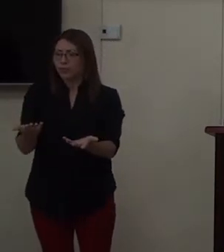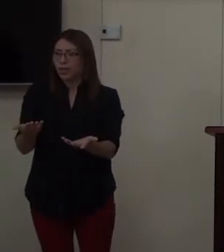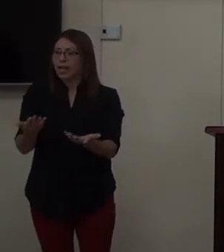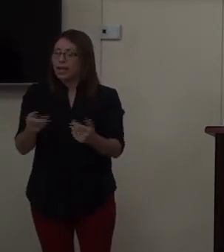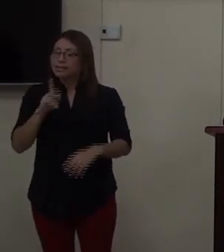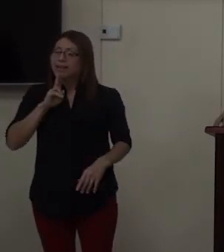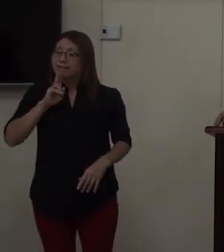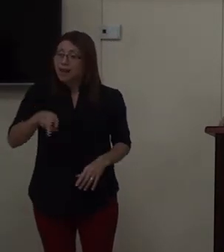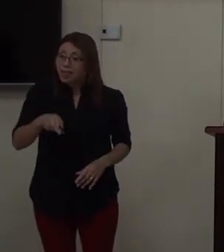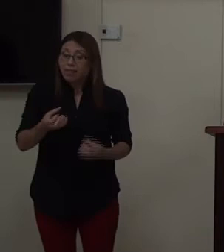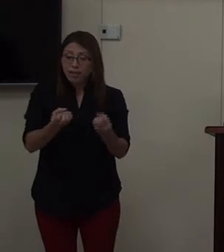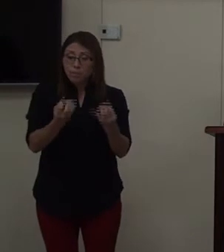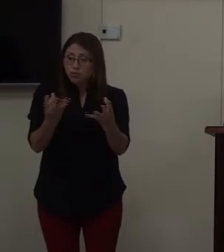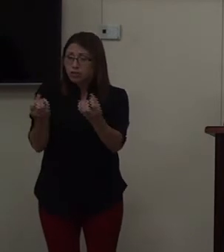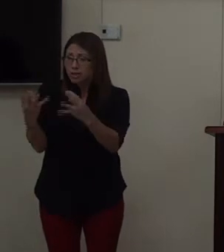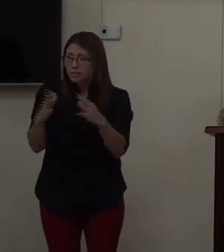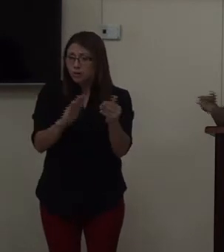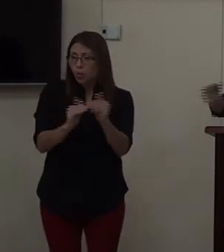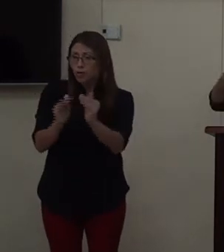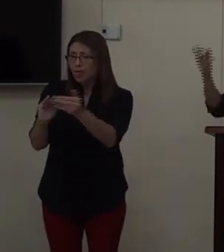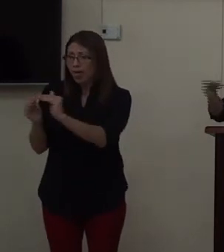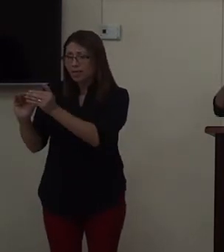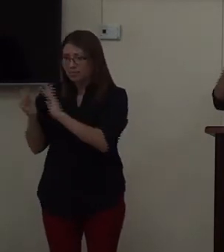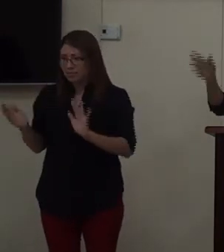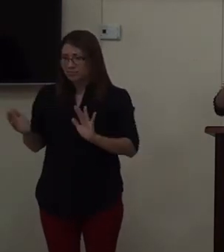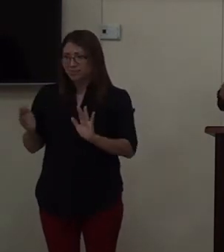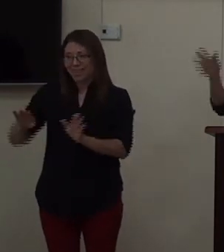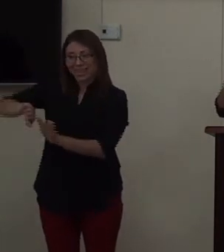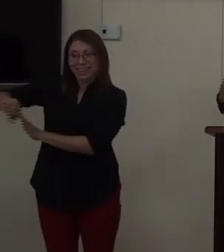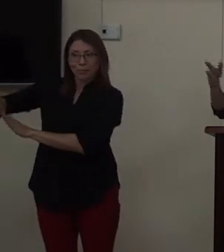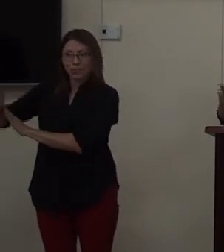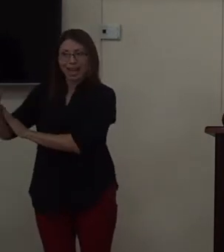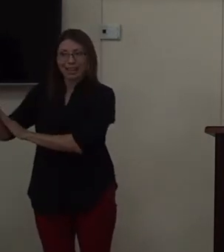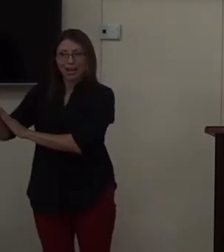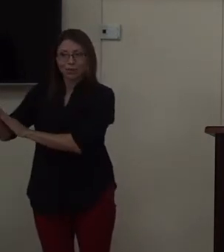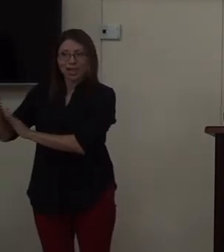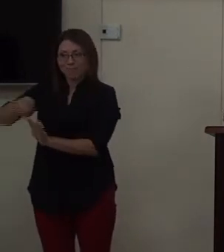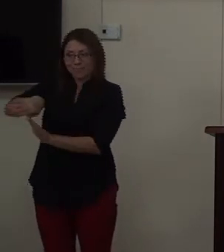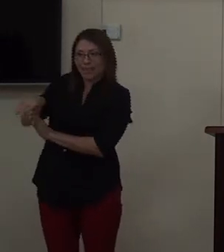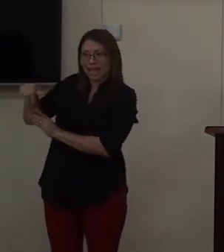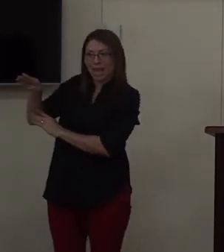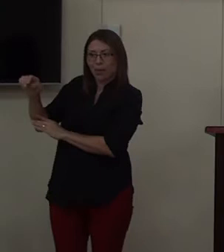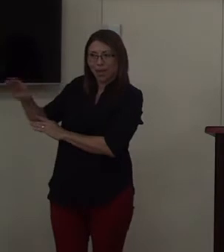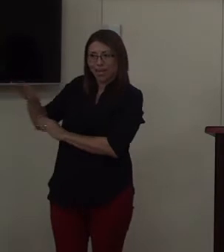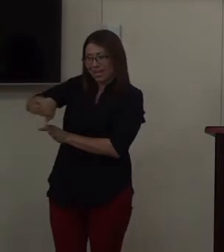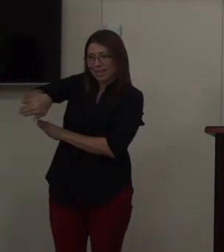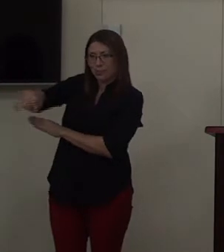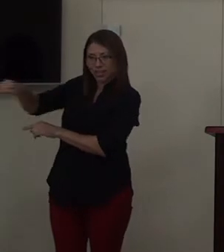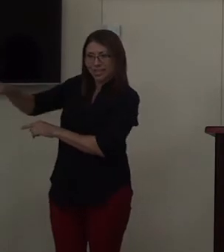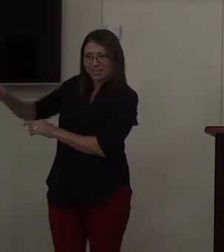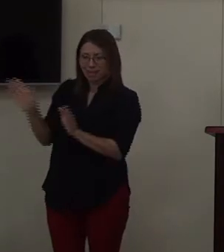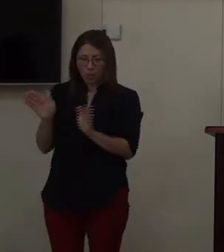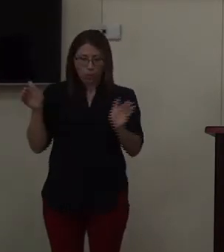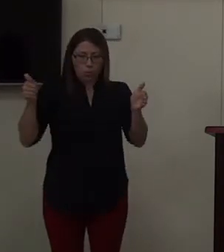en realidad en muchas comunidades, ¿verdad? Quitemos a Cataluña, quitemos a Quebec, quitemos esto, pero vayámonos